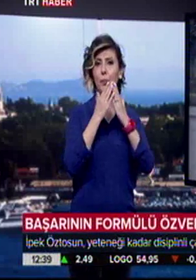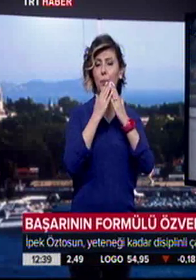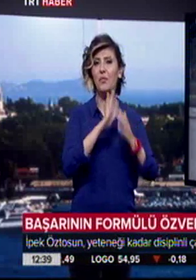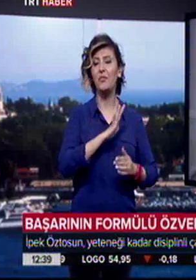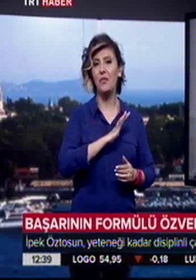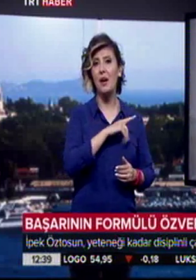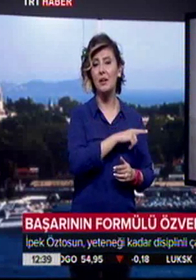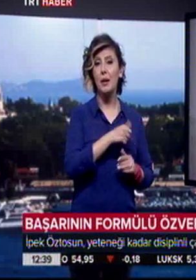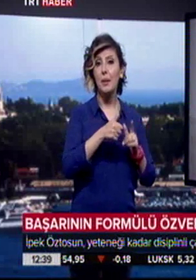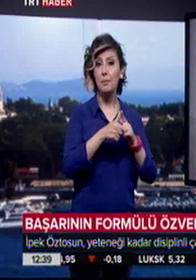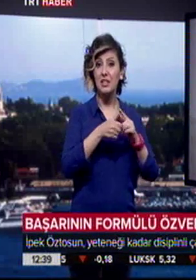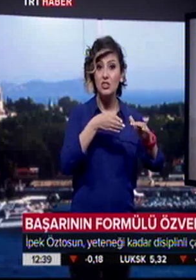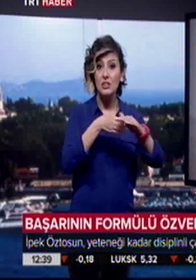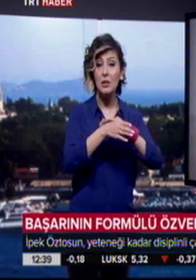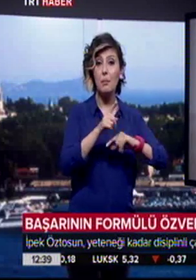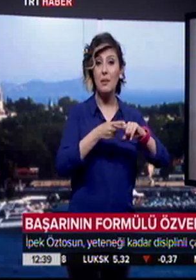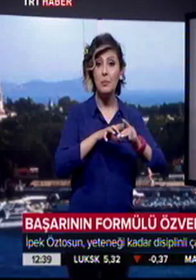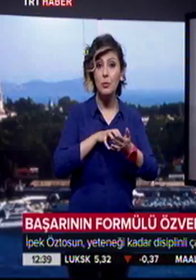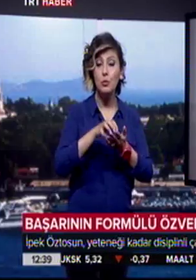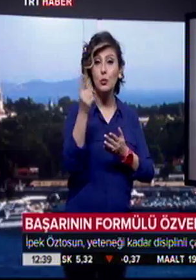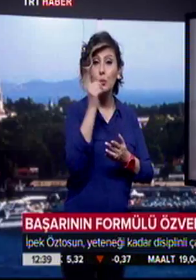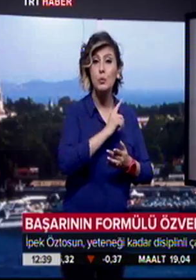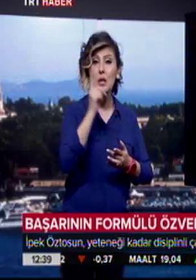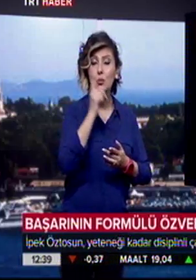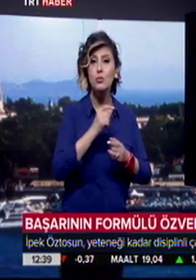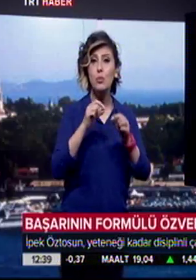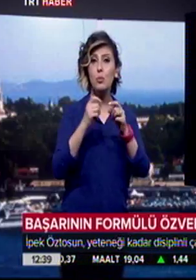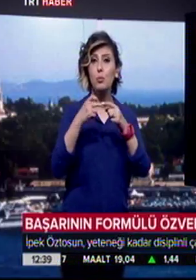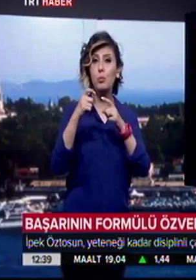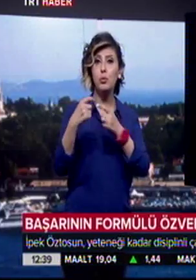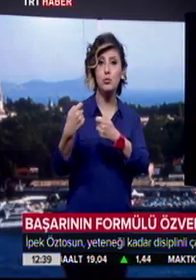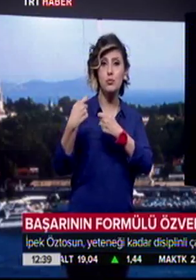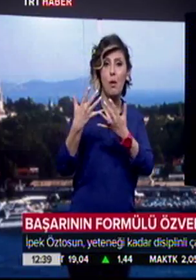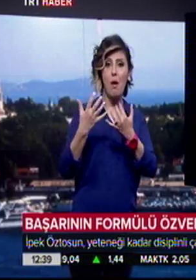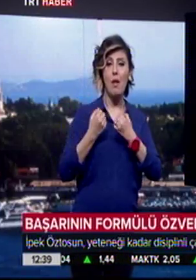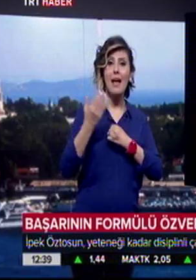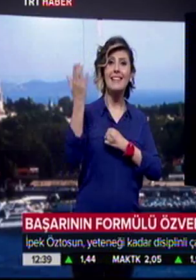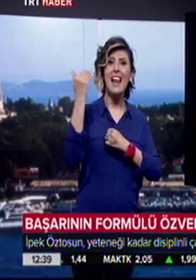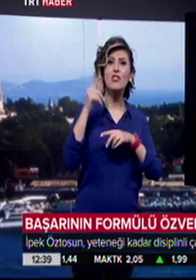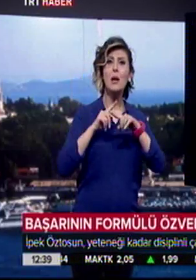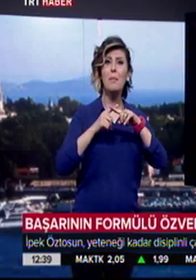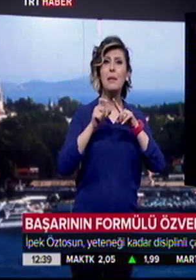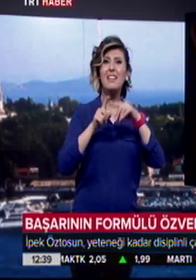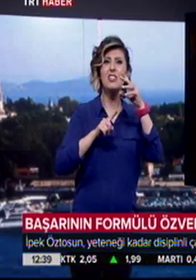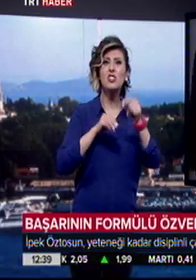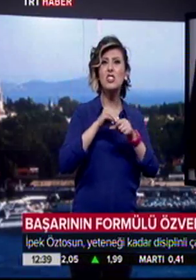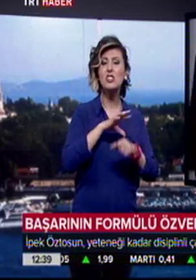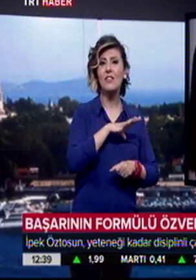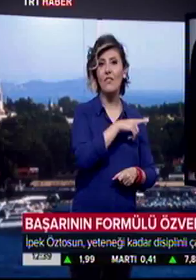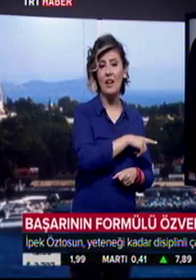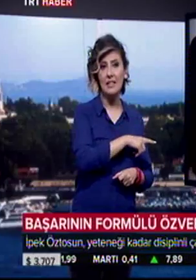dolduruyor. Birincilikle girdiği matematik bölümünde %100 burslu olarak okuyor. Geleceğin matematikçileri arasında